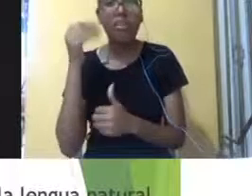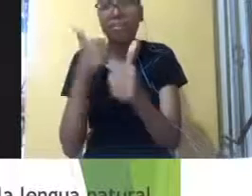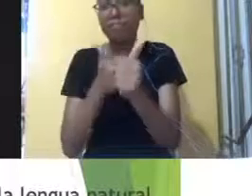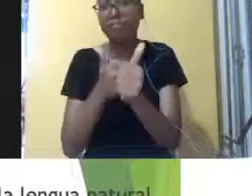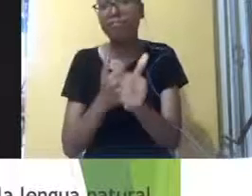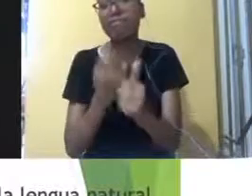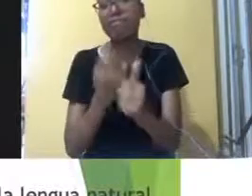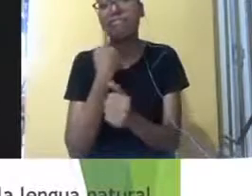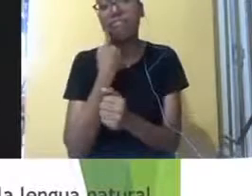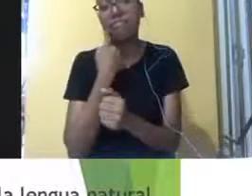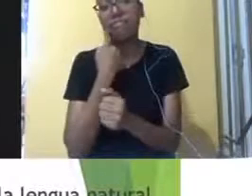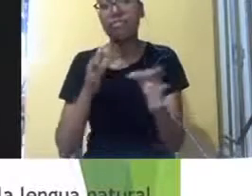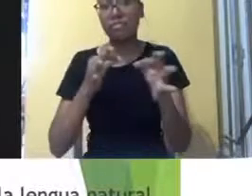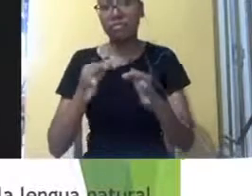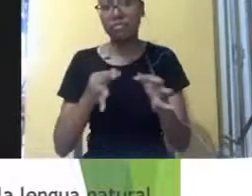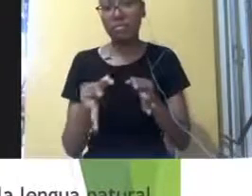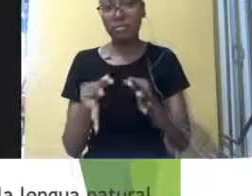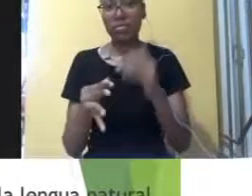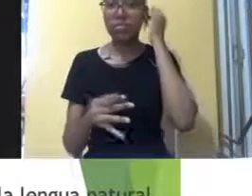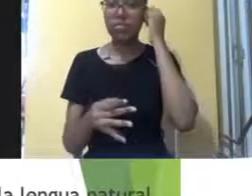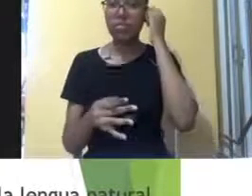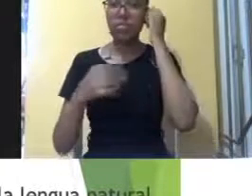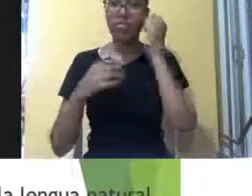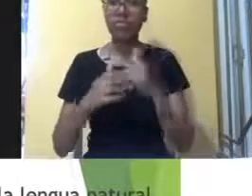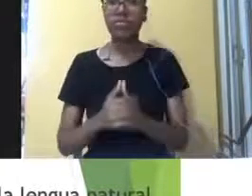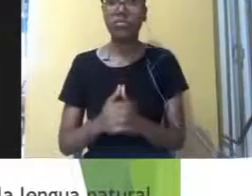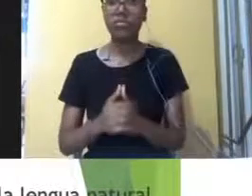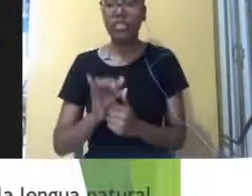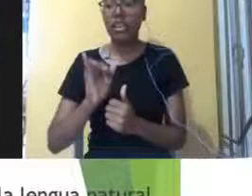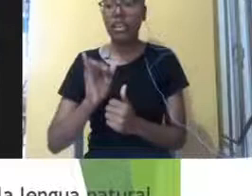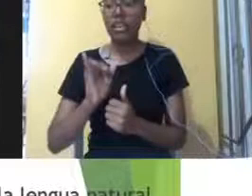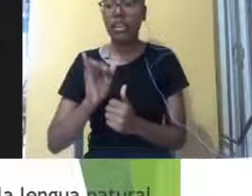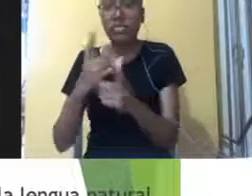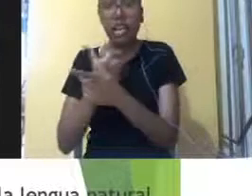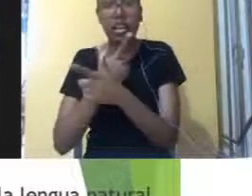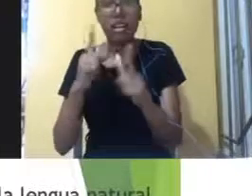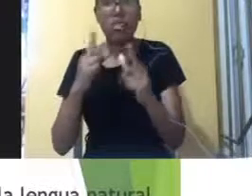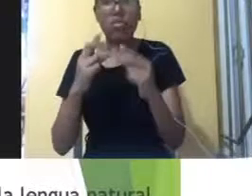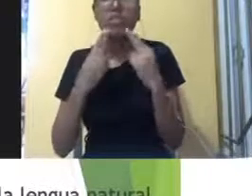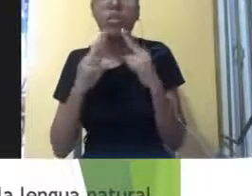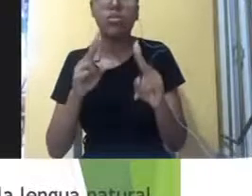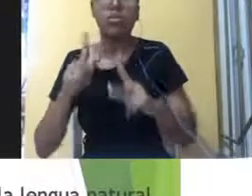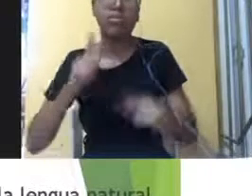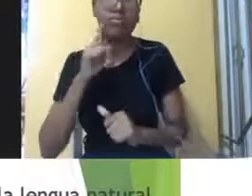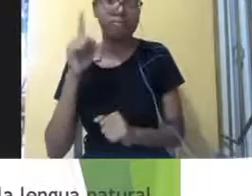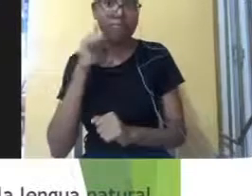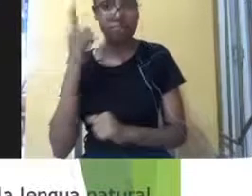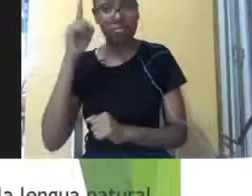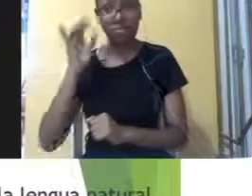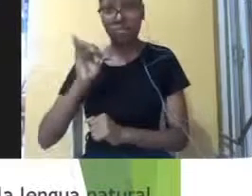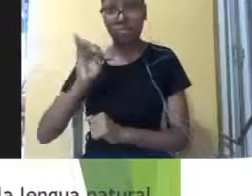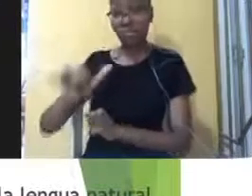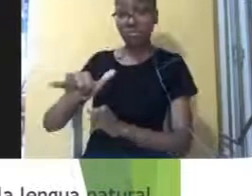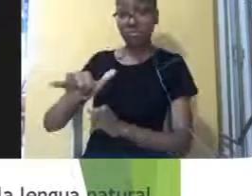ver, como es la lengua natural de las personas sordas, por lo tanto, va a